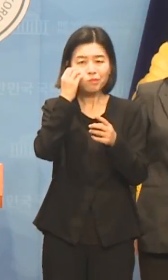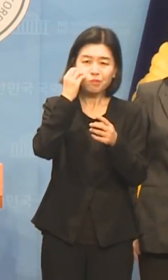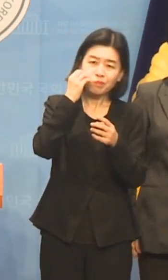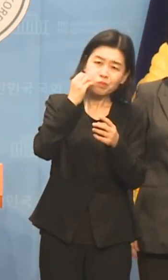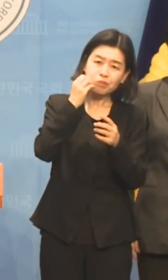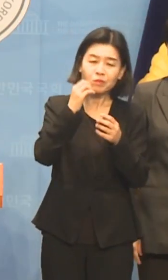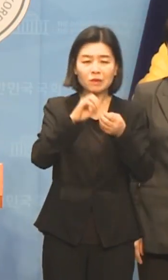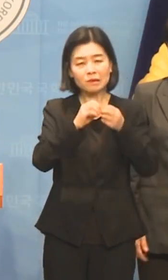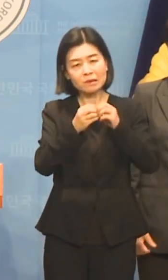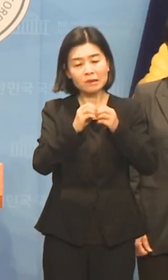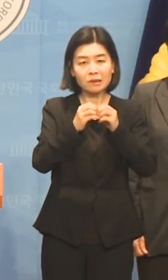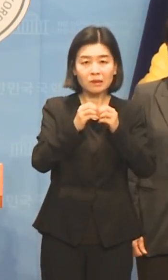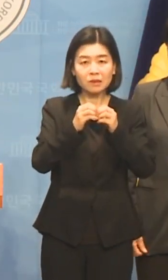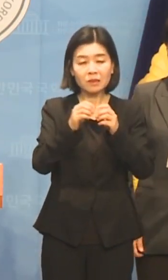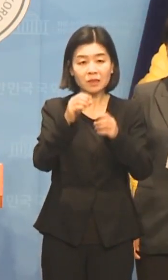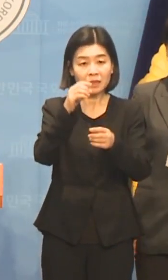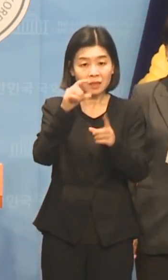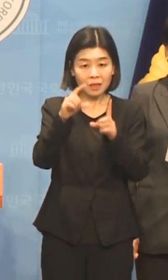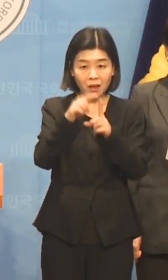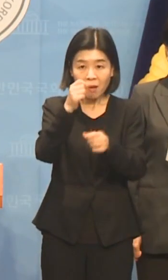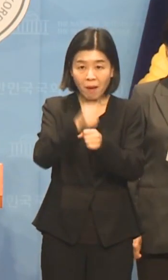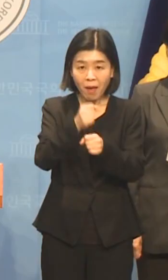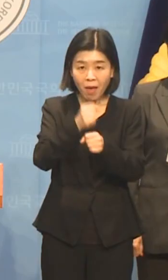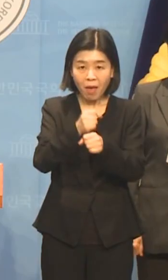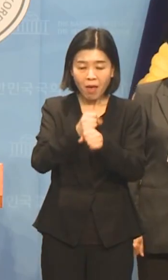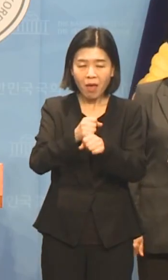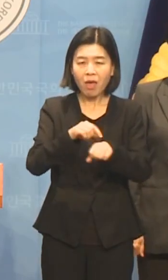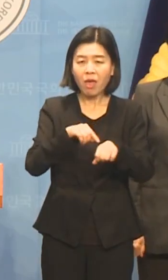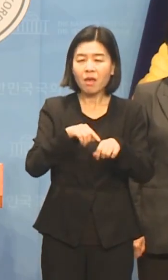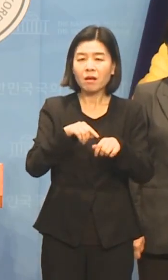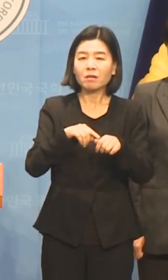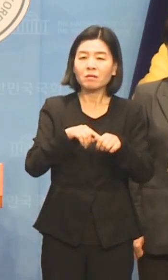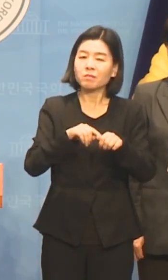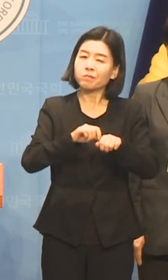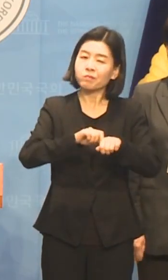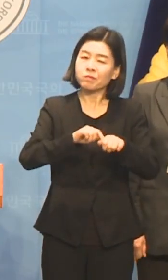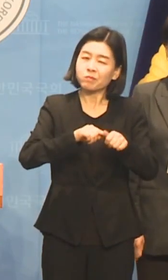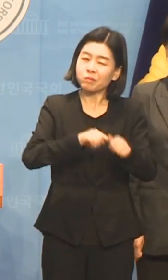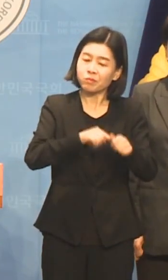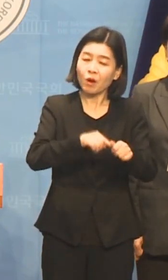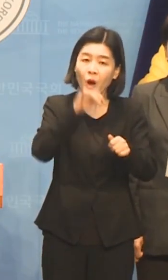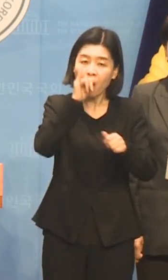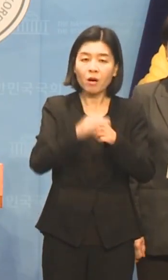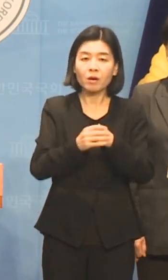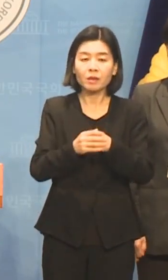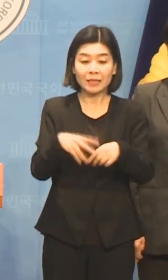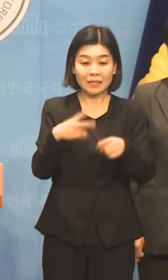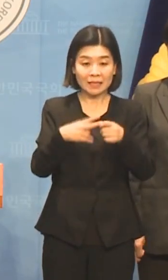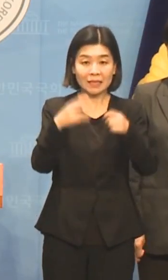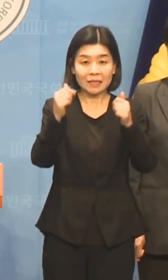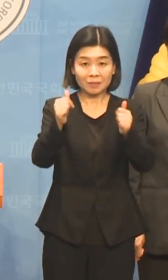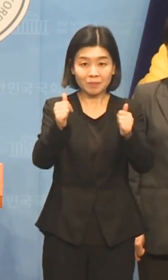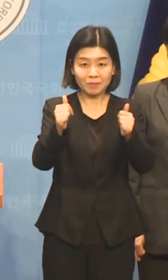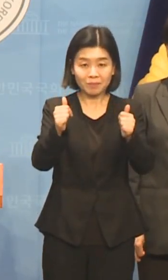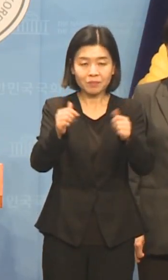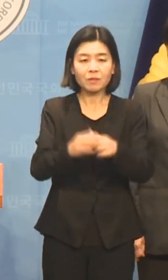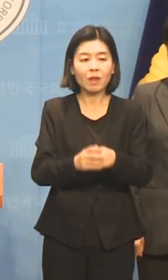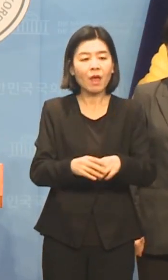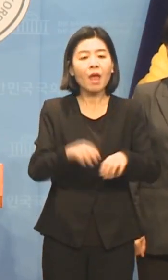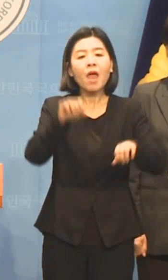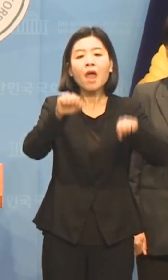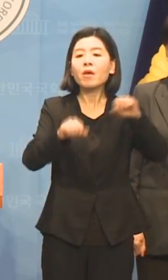만들어 억지 논리를 펼쳤습니다. 2심에서도 행위 사실을